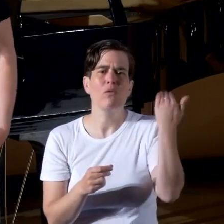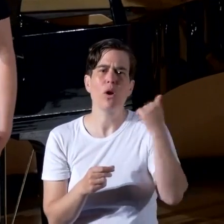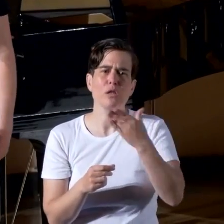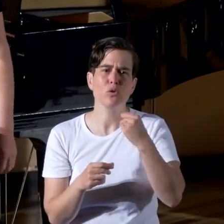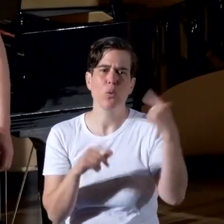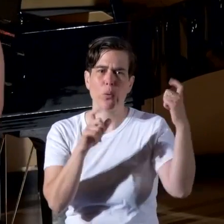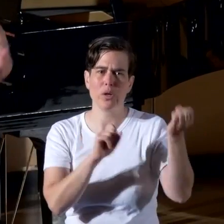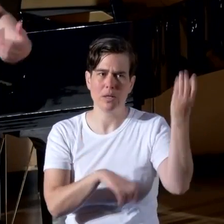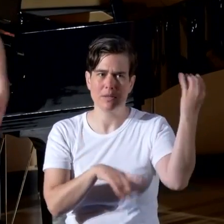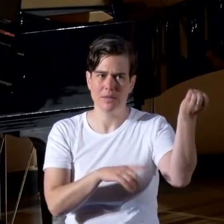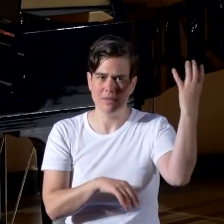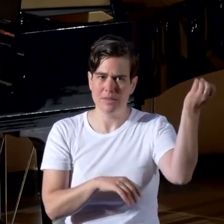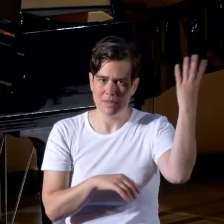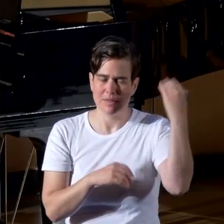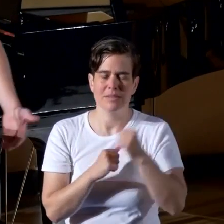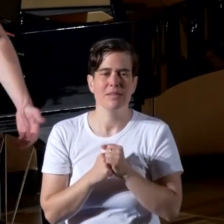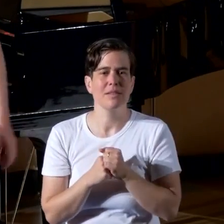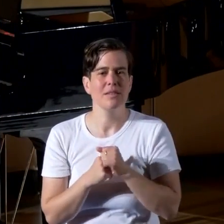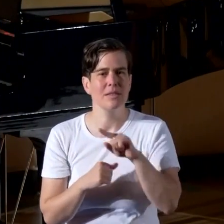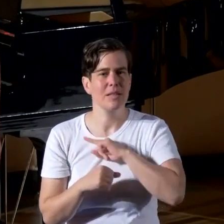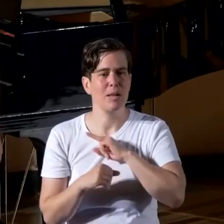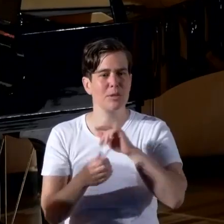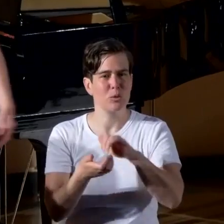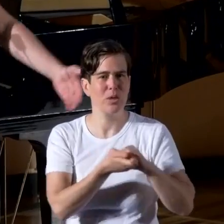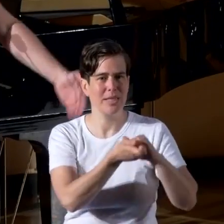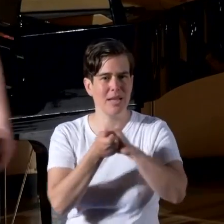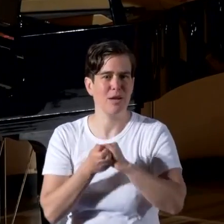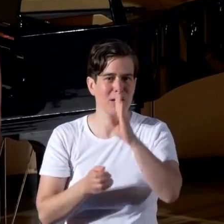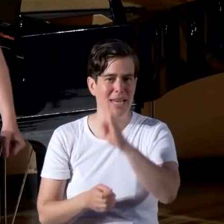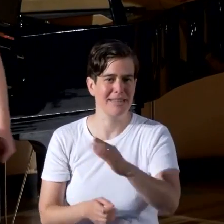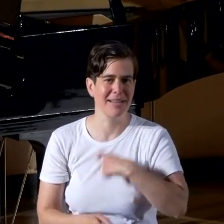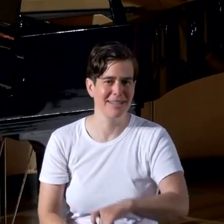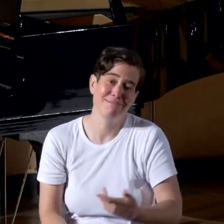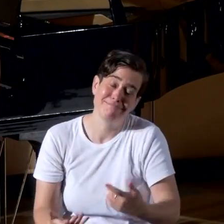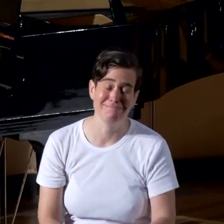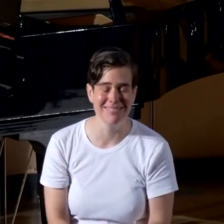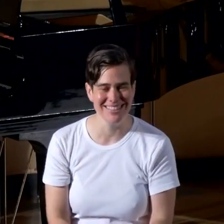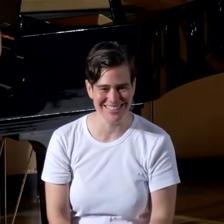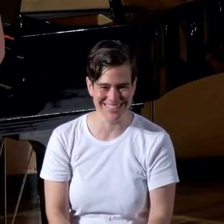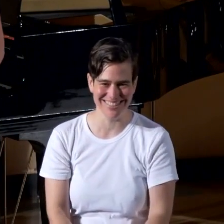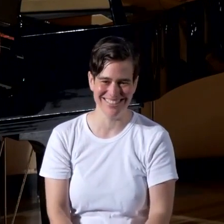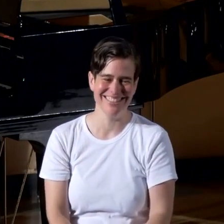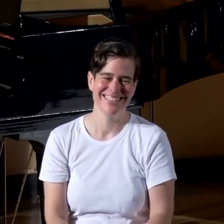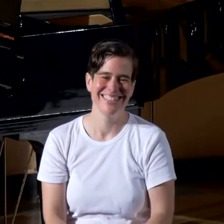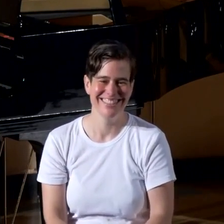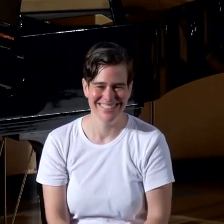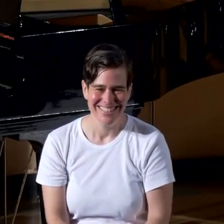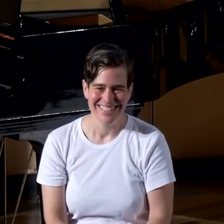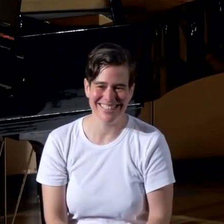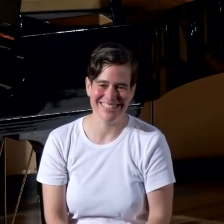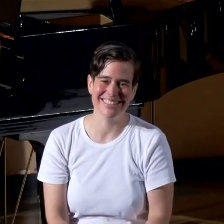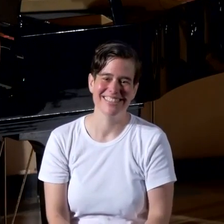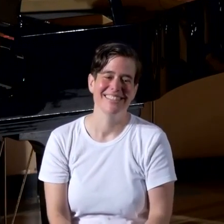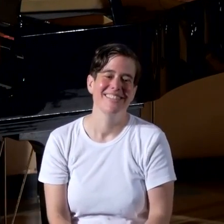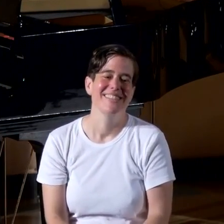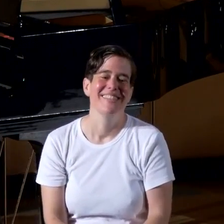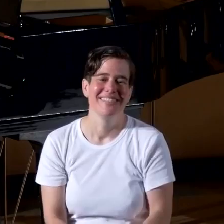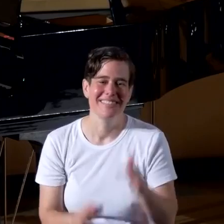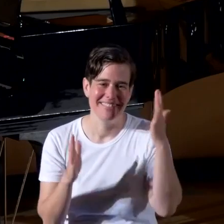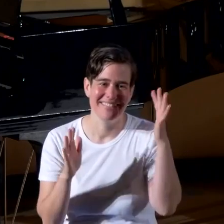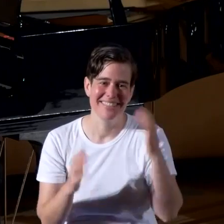gesehen habe, ich bin die solidarische Hete oder ich gehöre zu den solidarischen Heten. Ja,